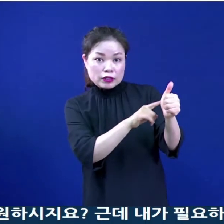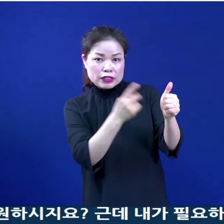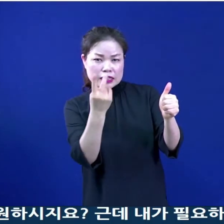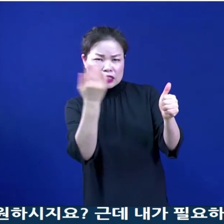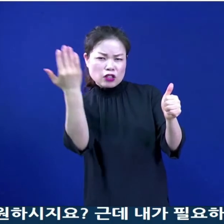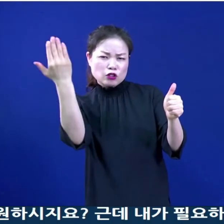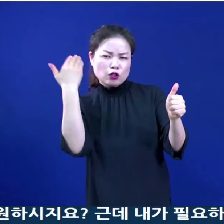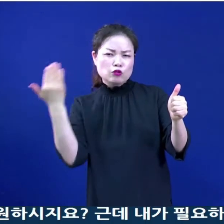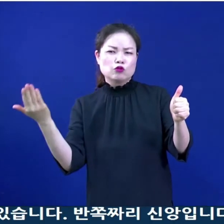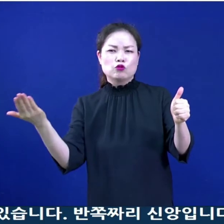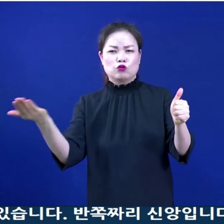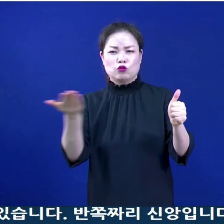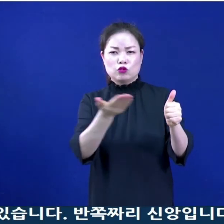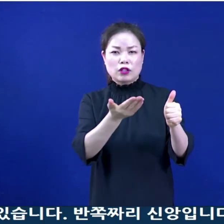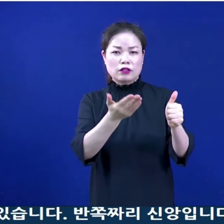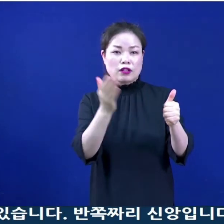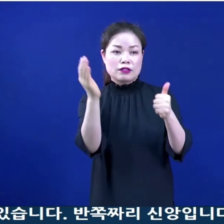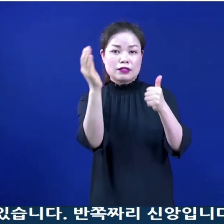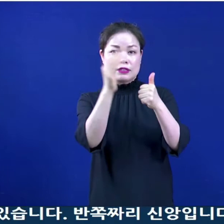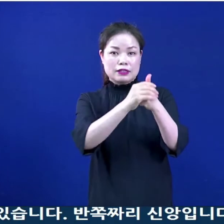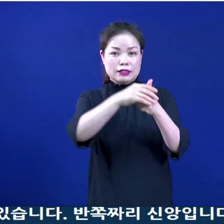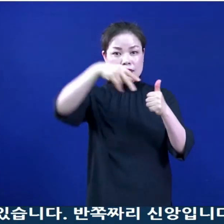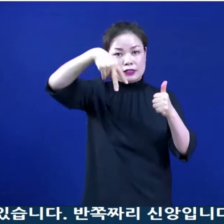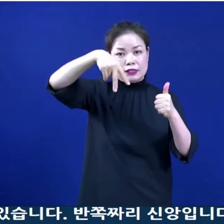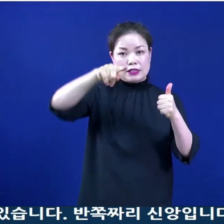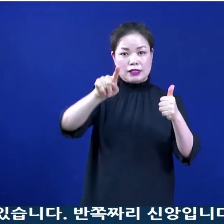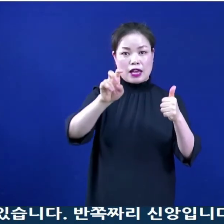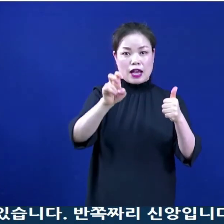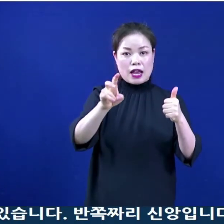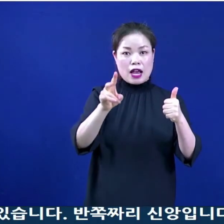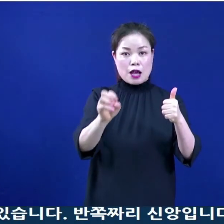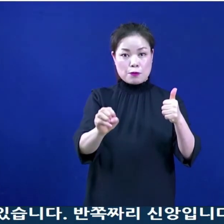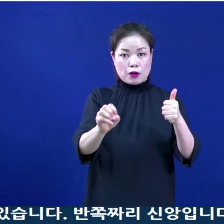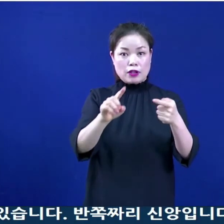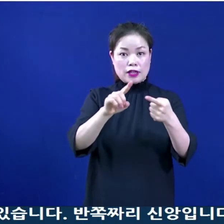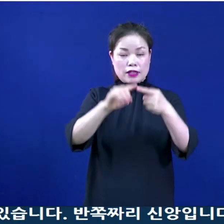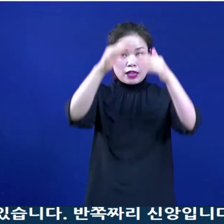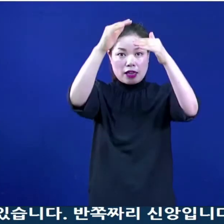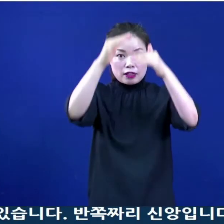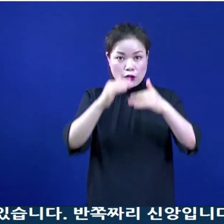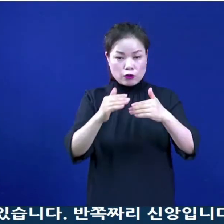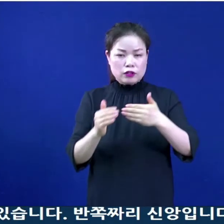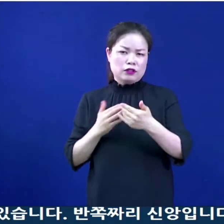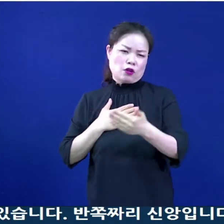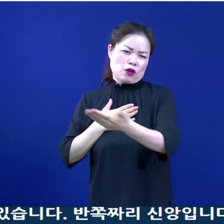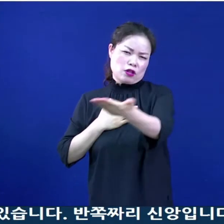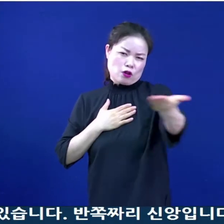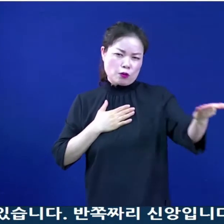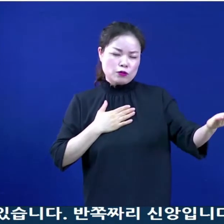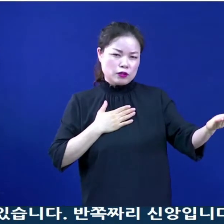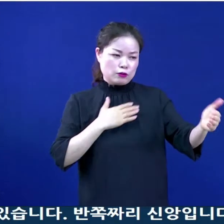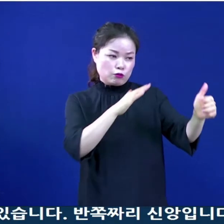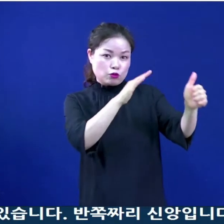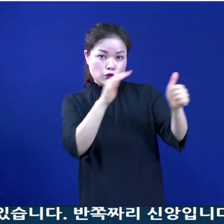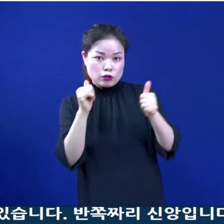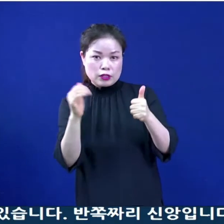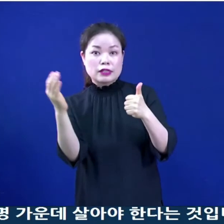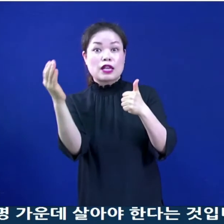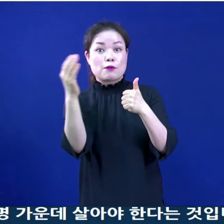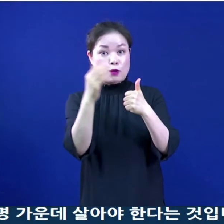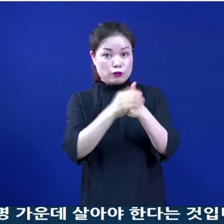전 주셨던 이 사명의 이야기는 저와 여러분을 부르시고 저와 여러분에게 사명을